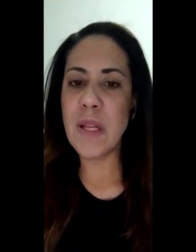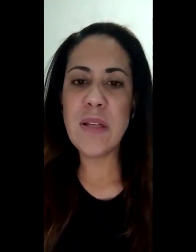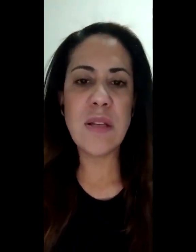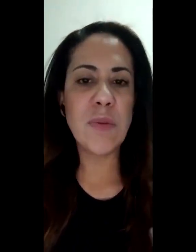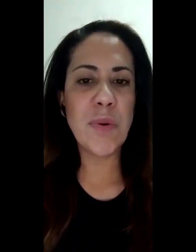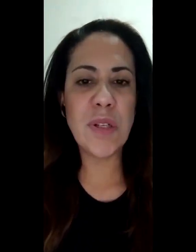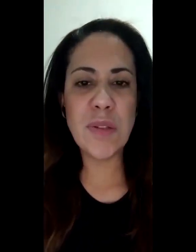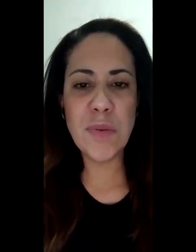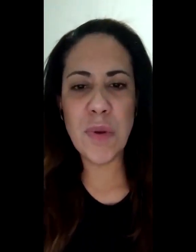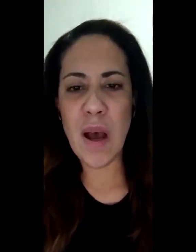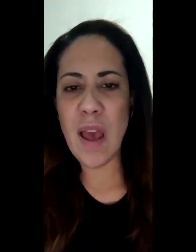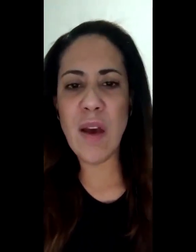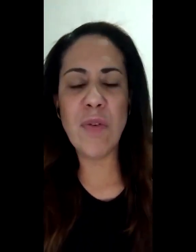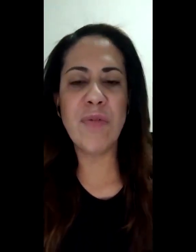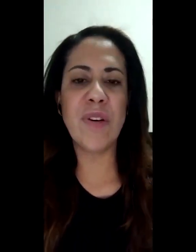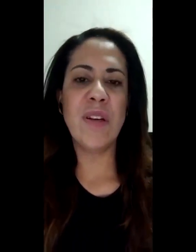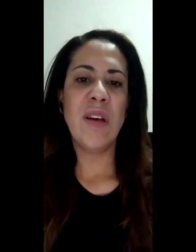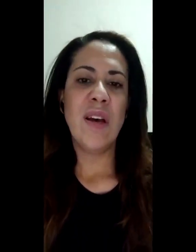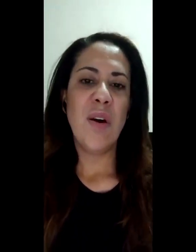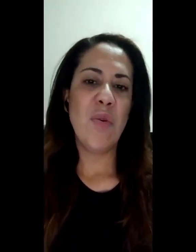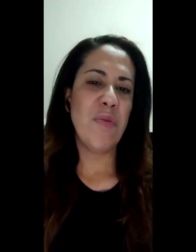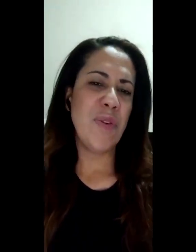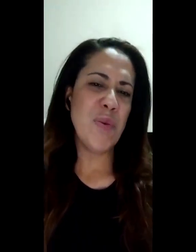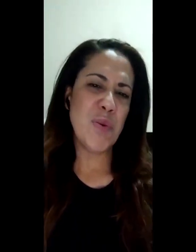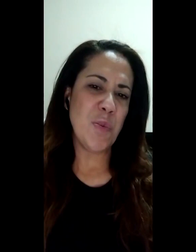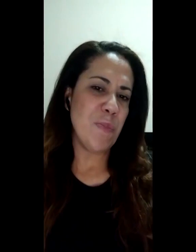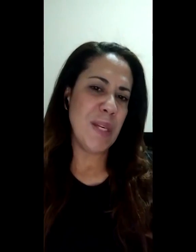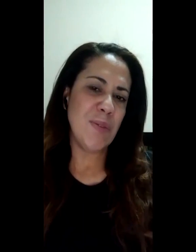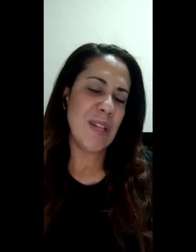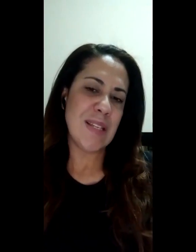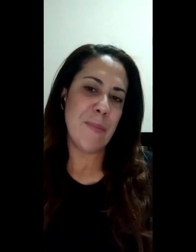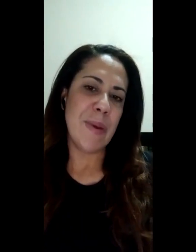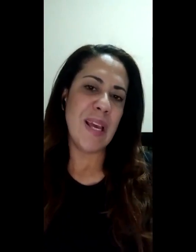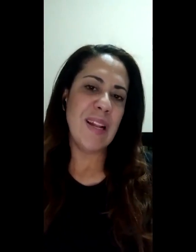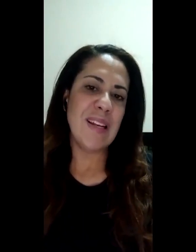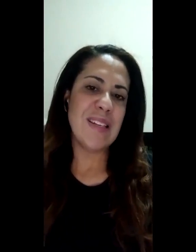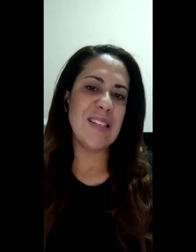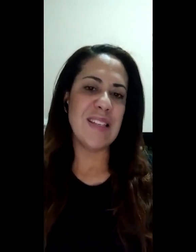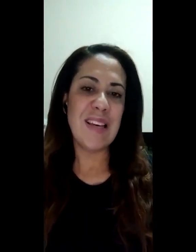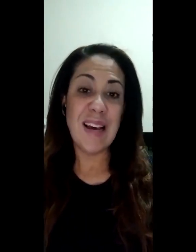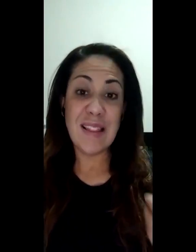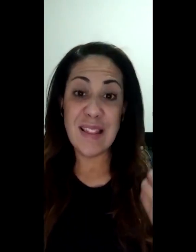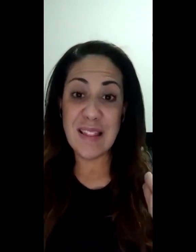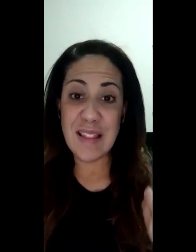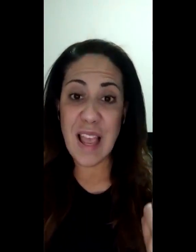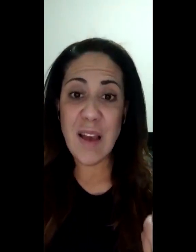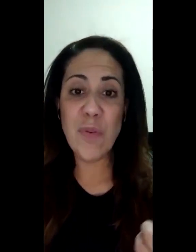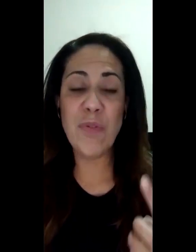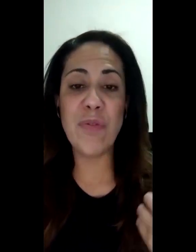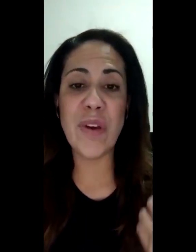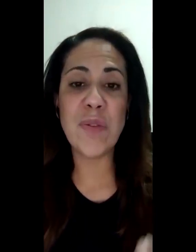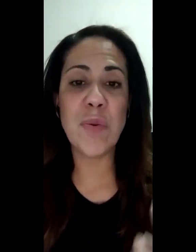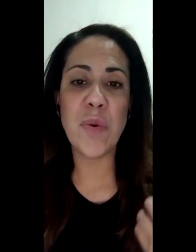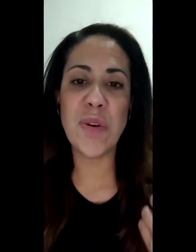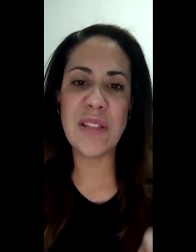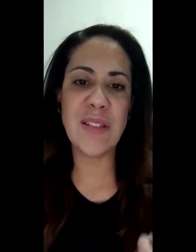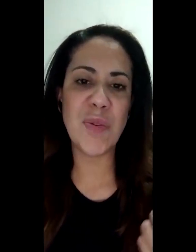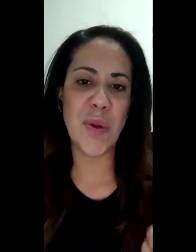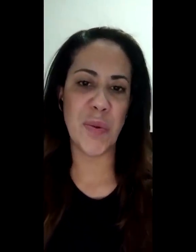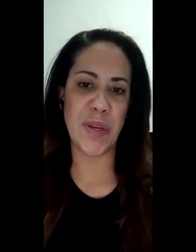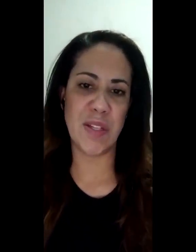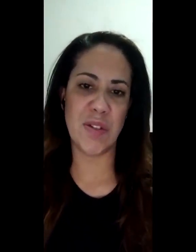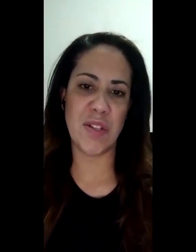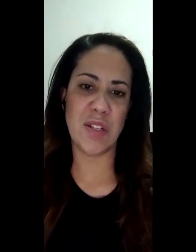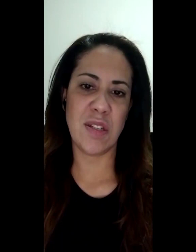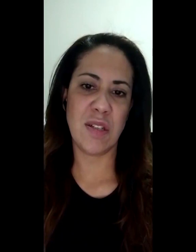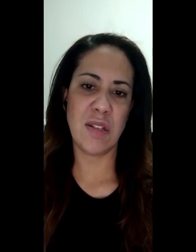da brisa tocando a relva, ouvi o zumbido das abelhas e até o vento cortando